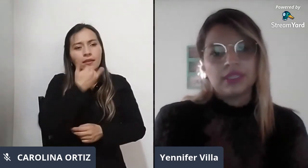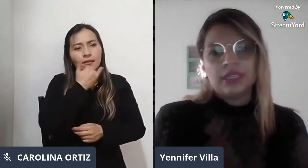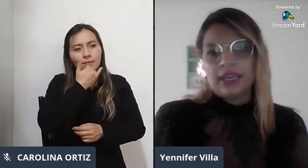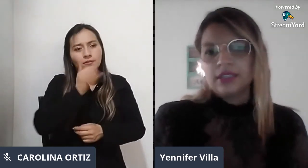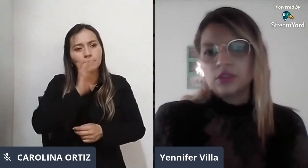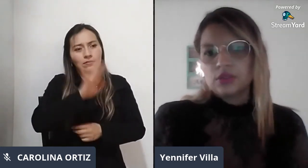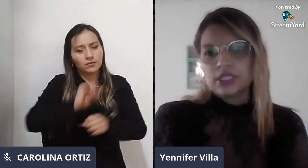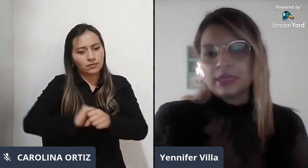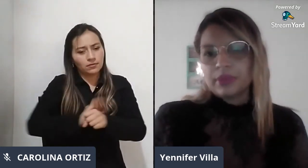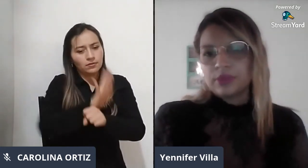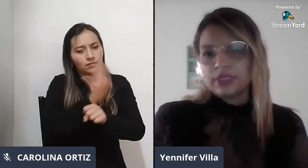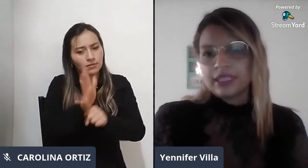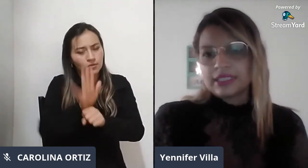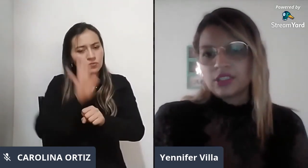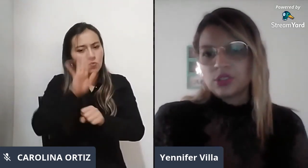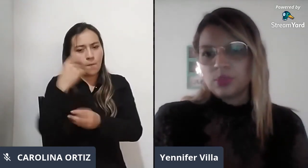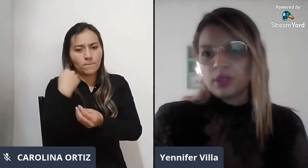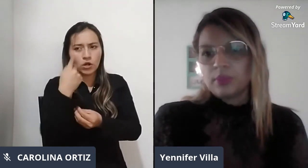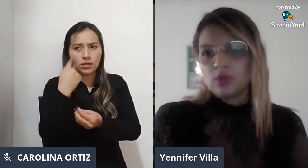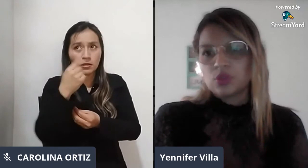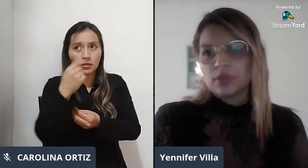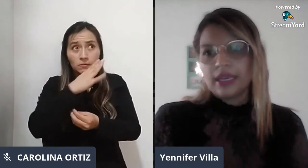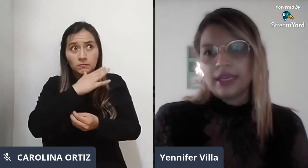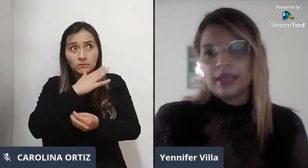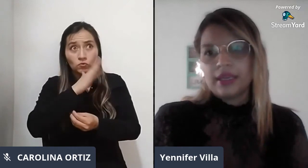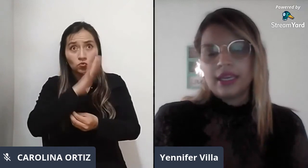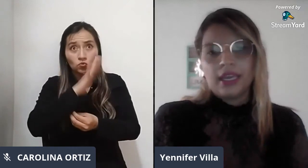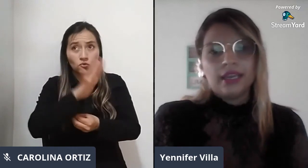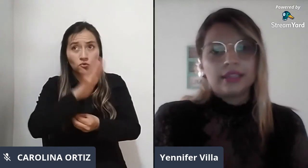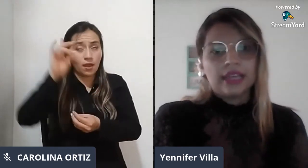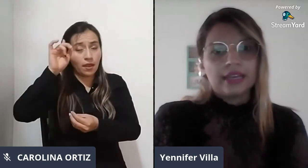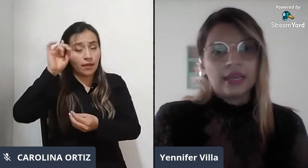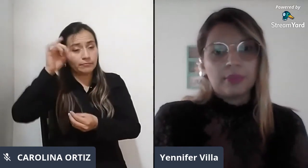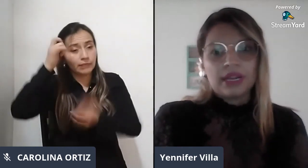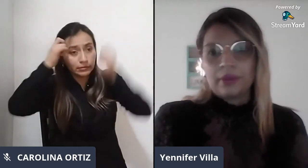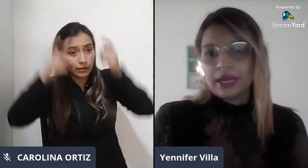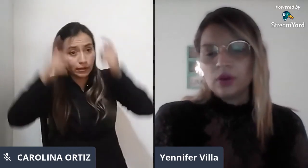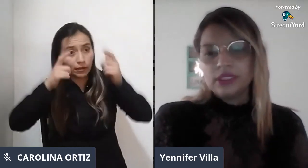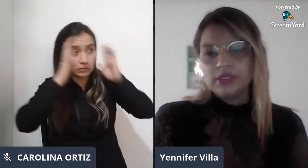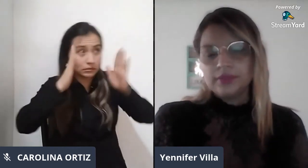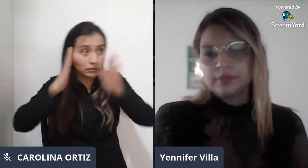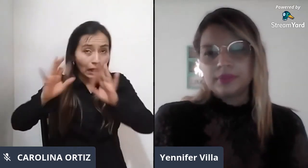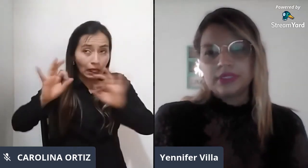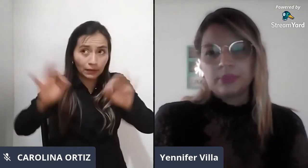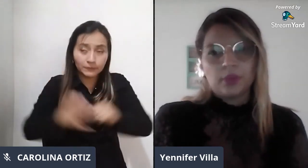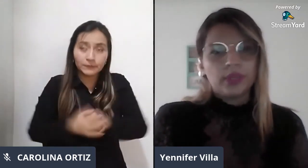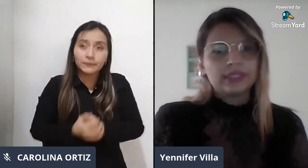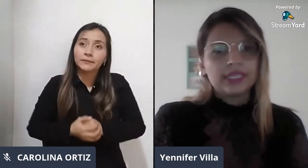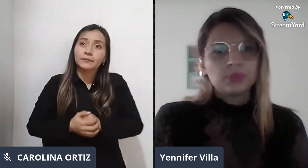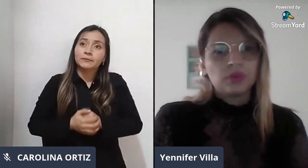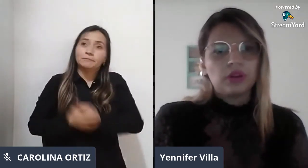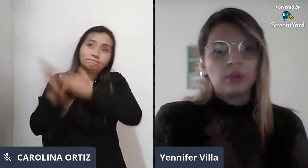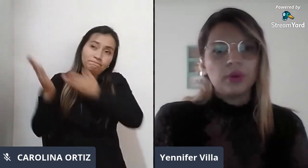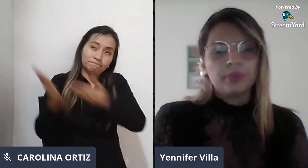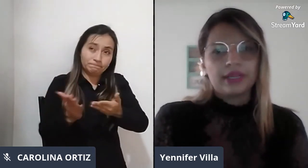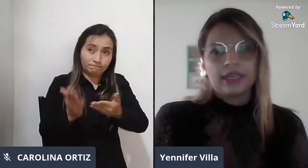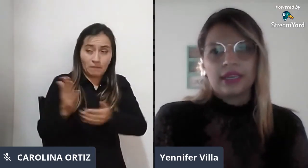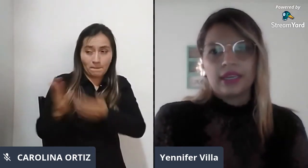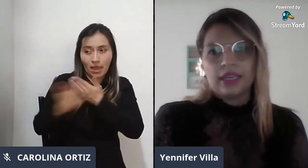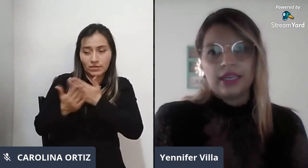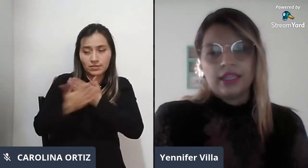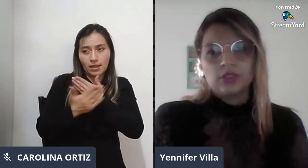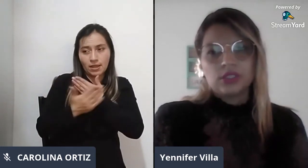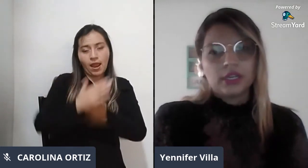ausentes. Entonces, le preguntaría a Sergio si podemos darle la palabra a Connie, si me cuentas, por favor, para